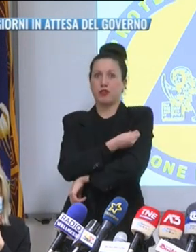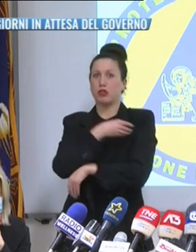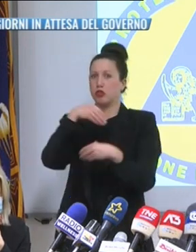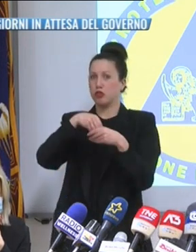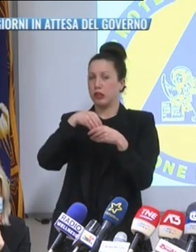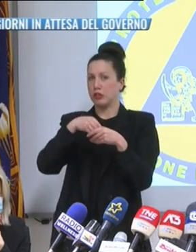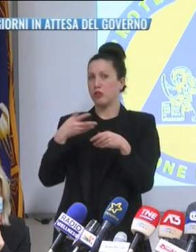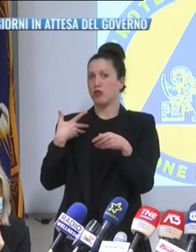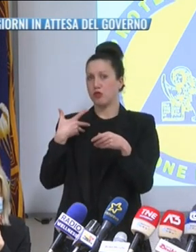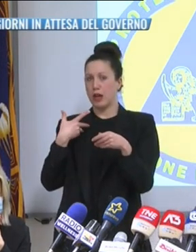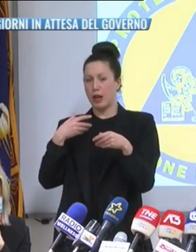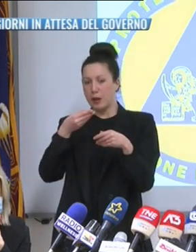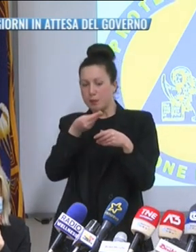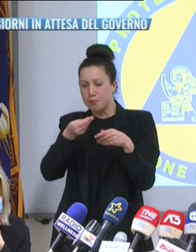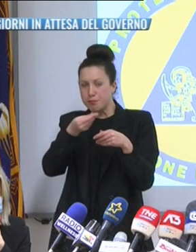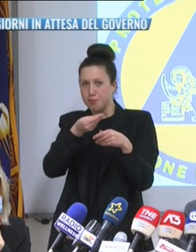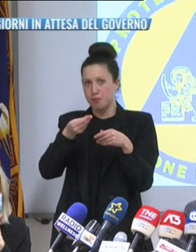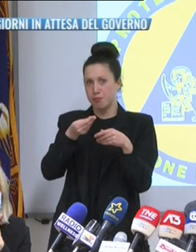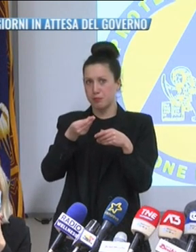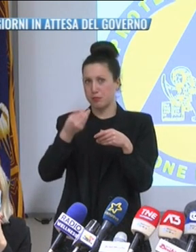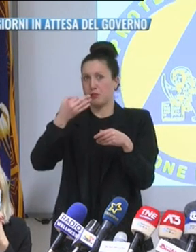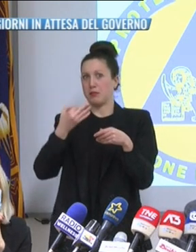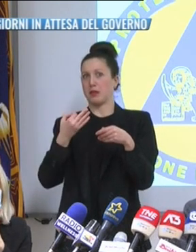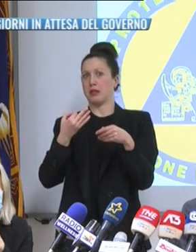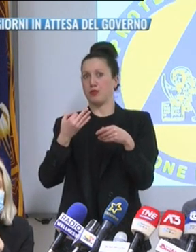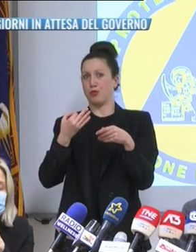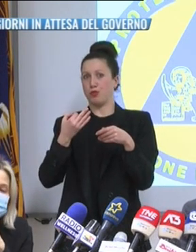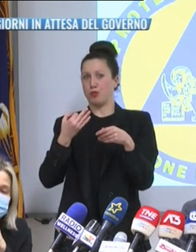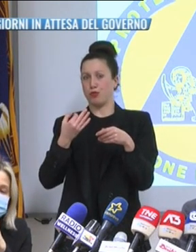forza devi uscire dalla casa madre, se no non se ne parla neanche.